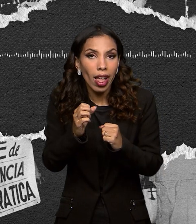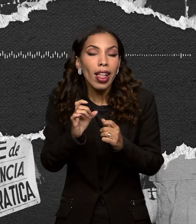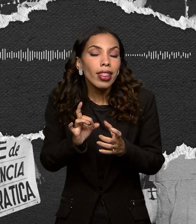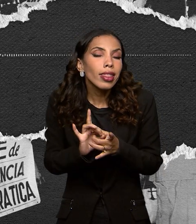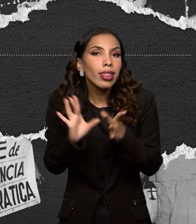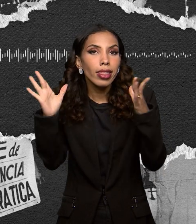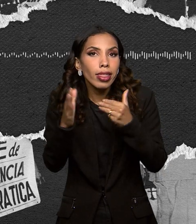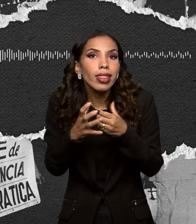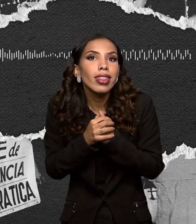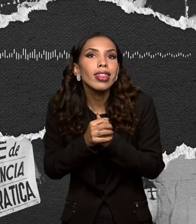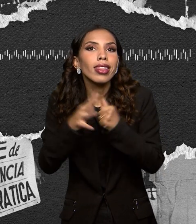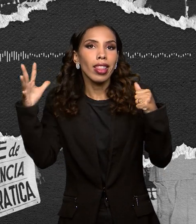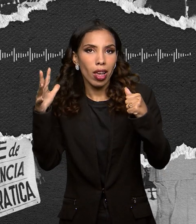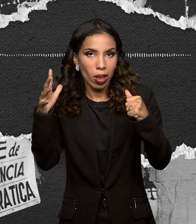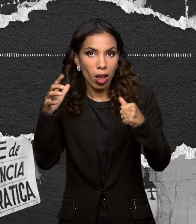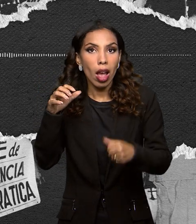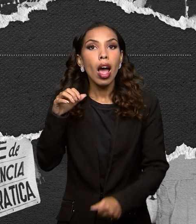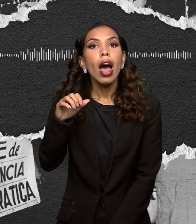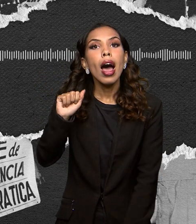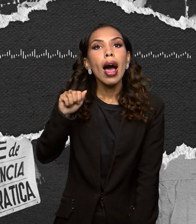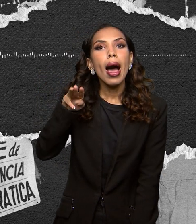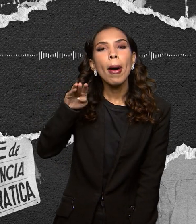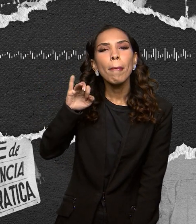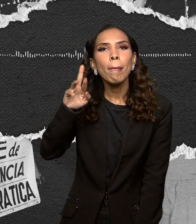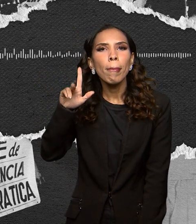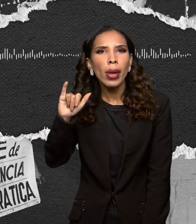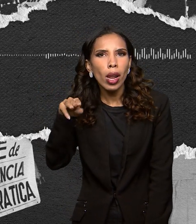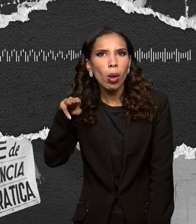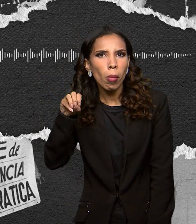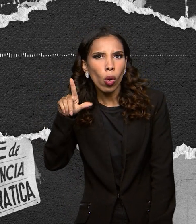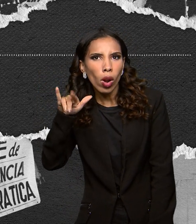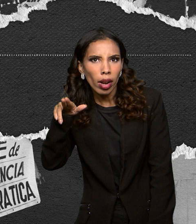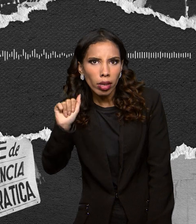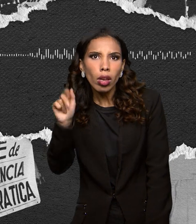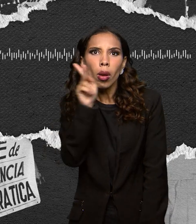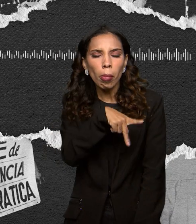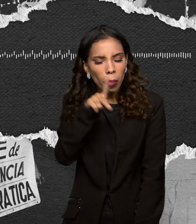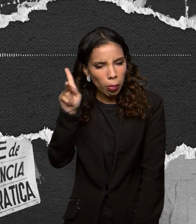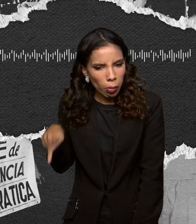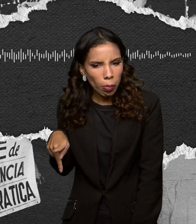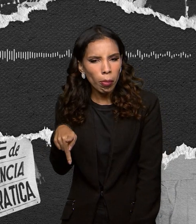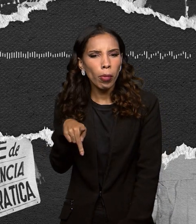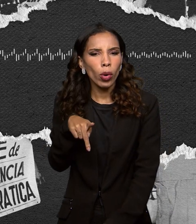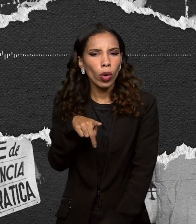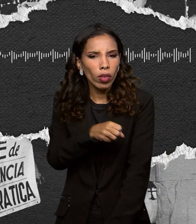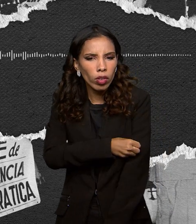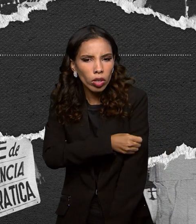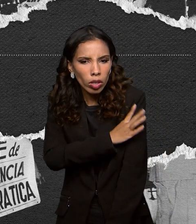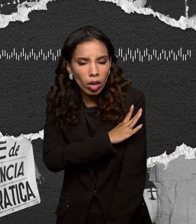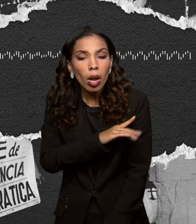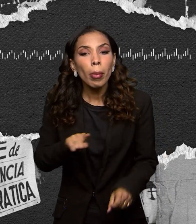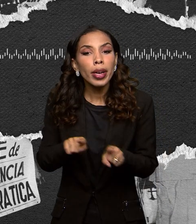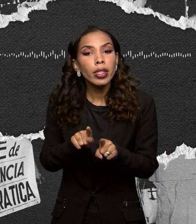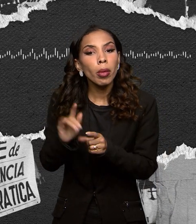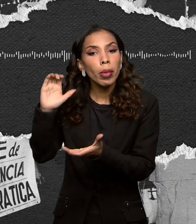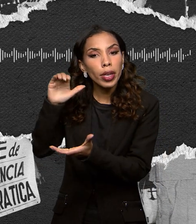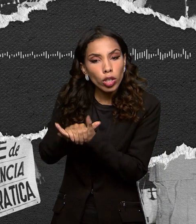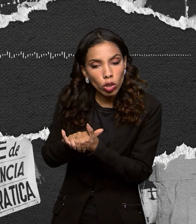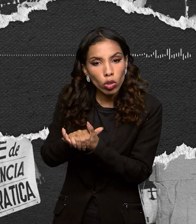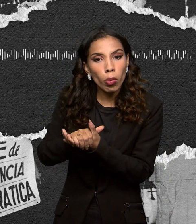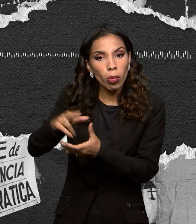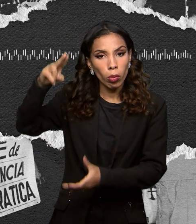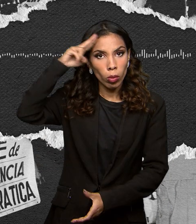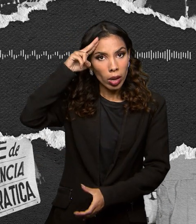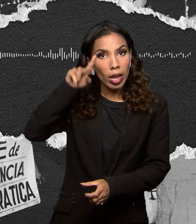tinha à frente Amélia Molina Bastos, que sim, era uma professora primária, mas também era esposa de militar e irmã do